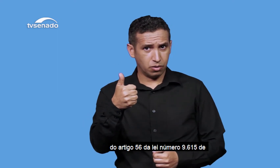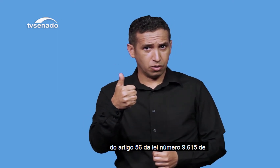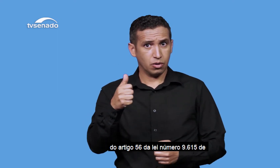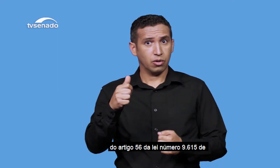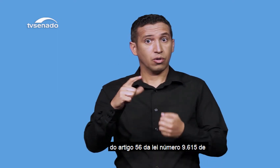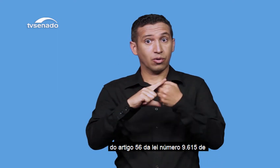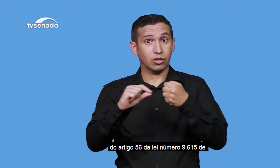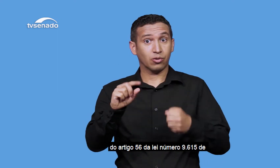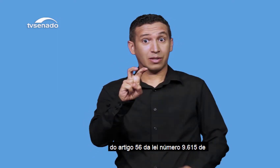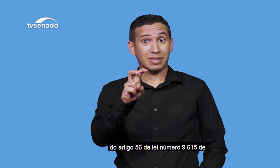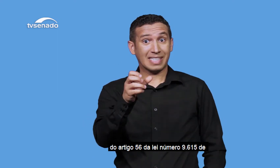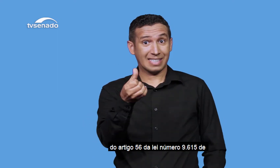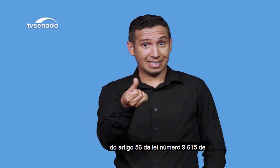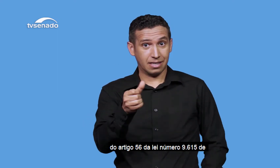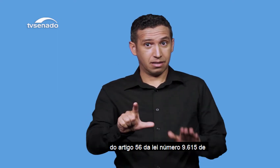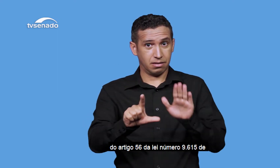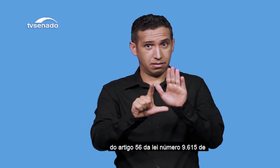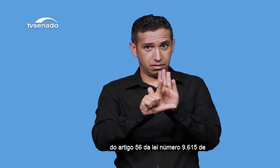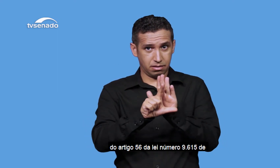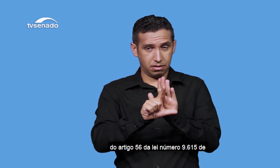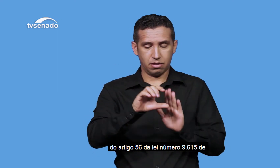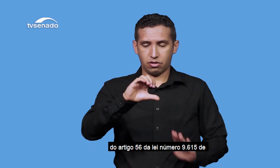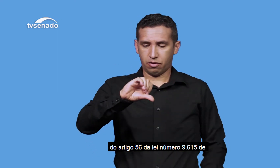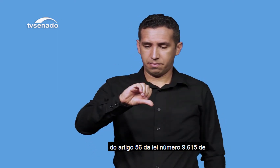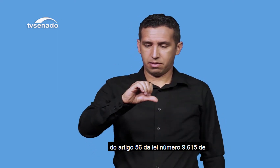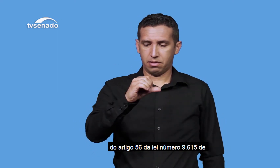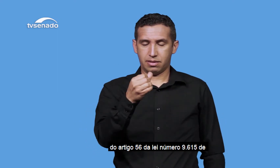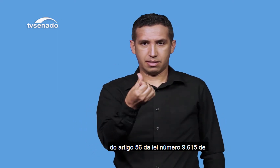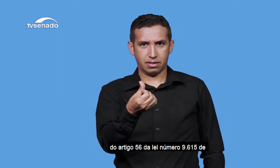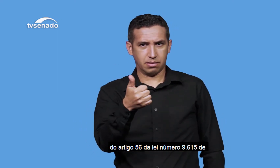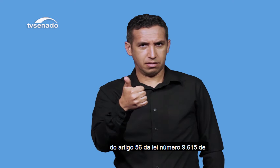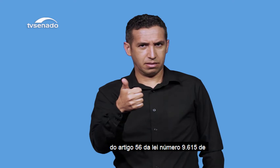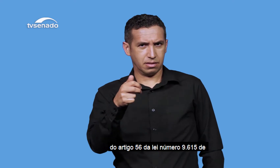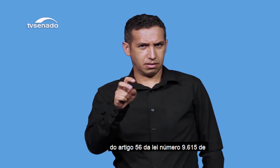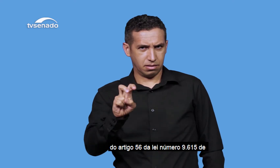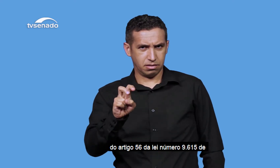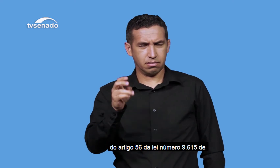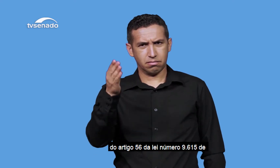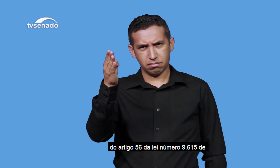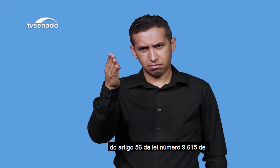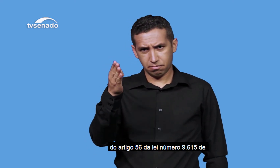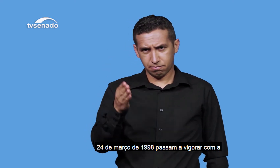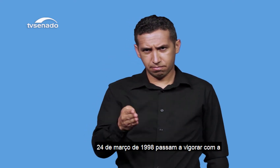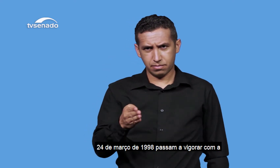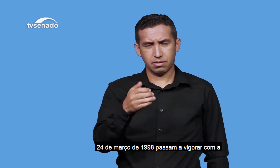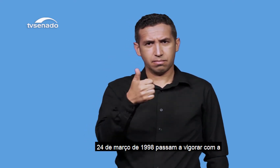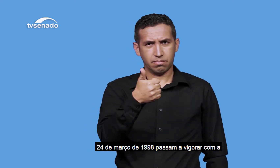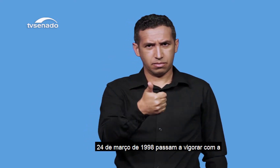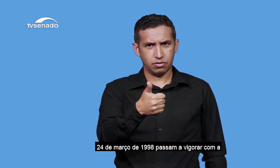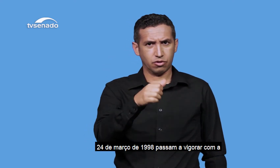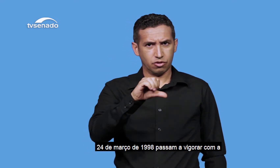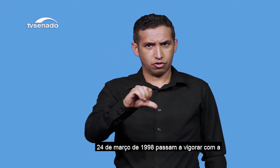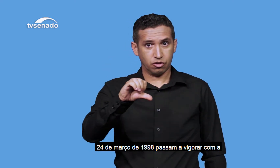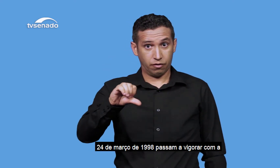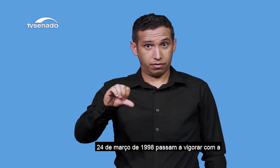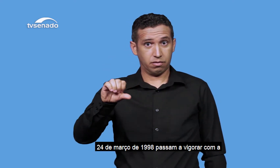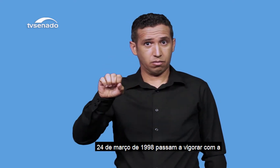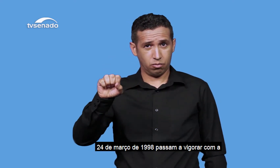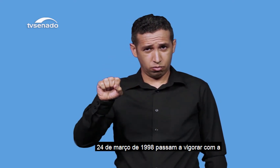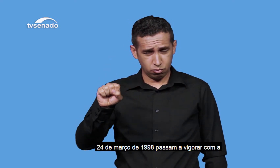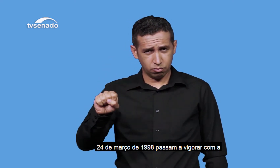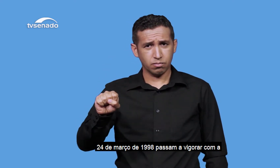do artigo 56 da lei número 9.656 de 24 de março de